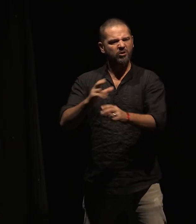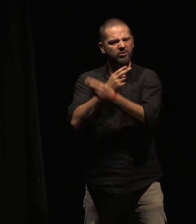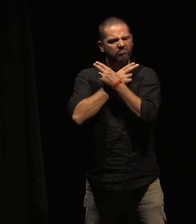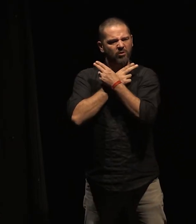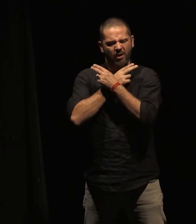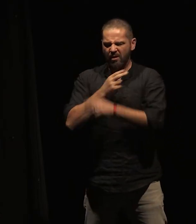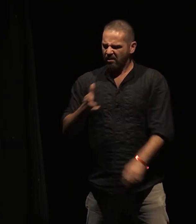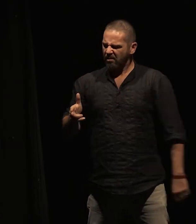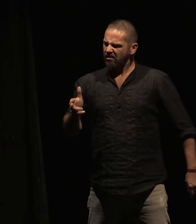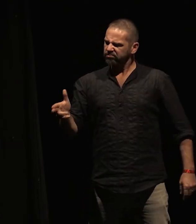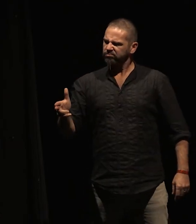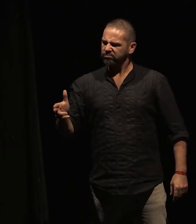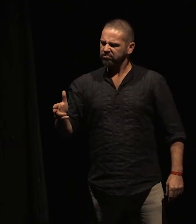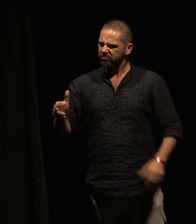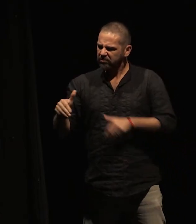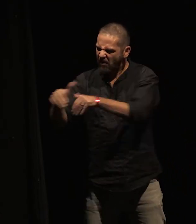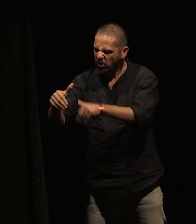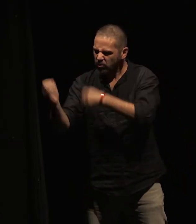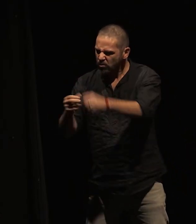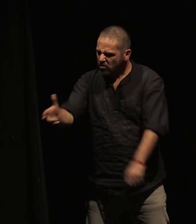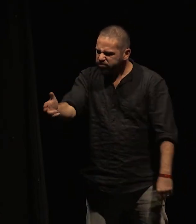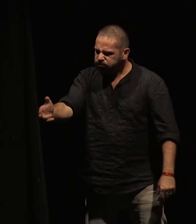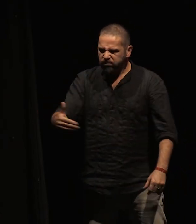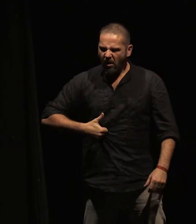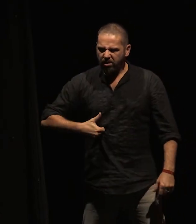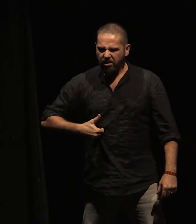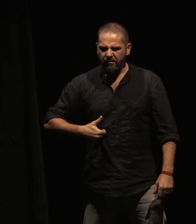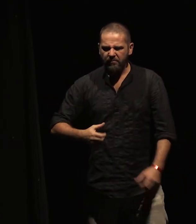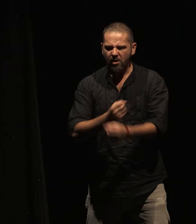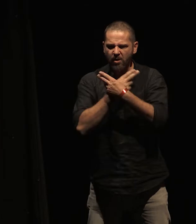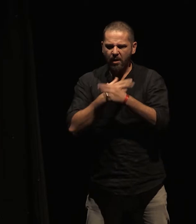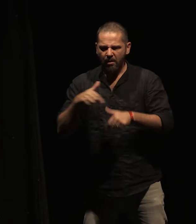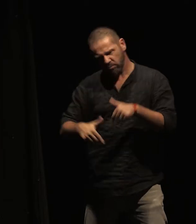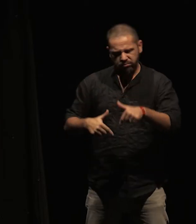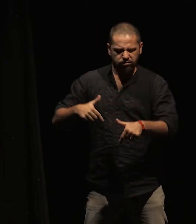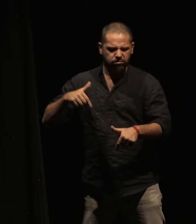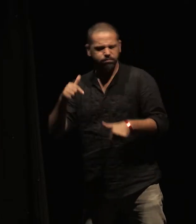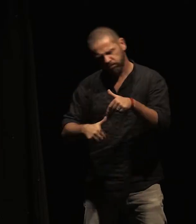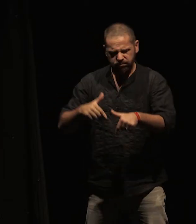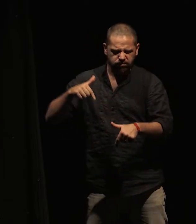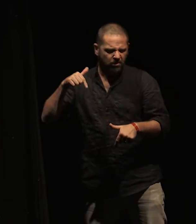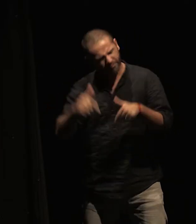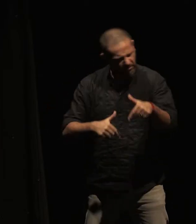je te transperce le ventre. » Orca reprit sa marche trébuchant sur les pierres. Il tomba